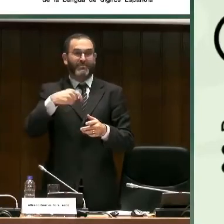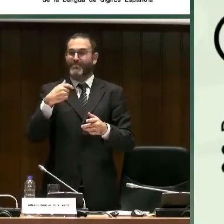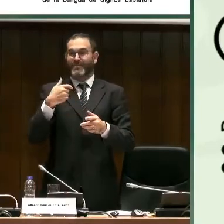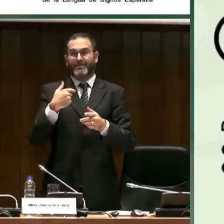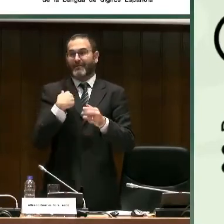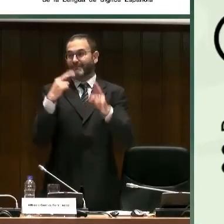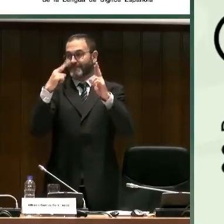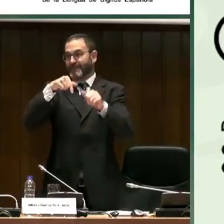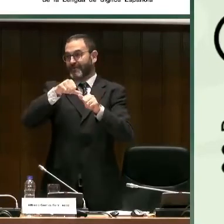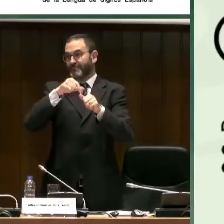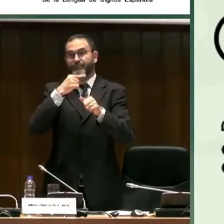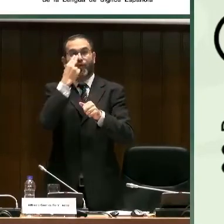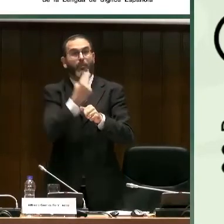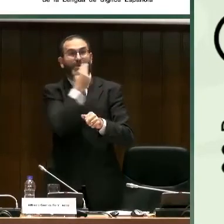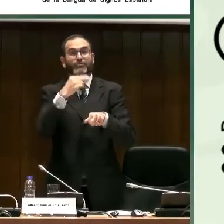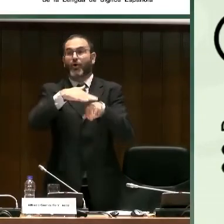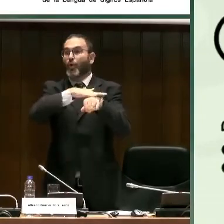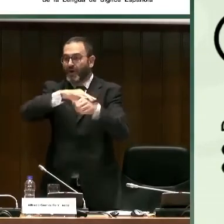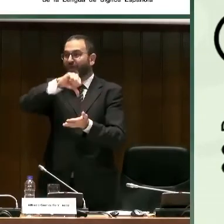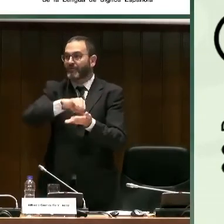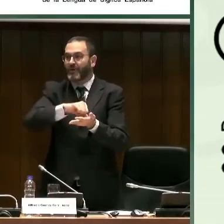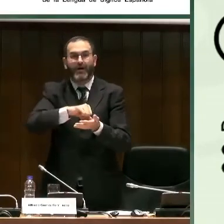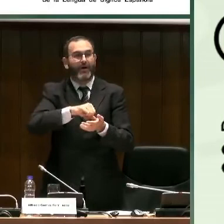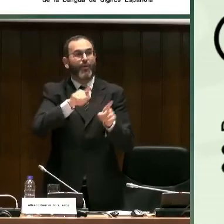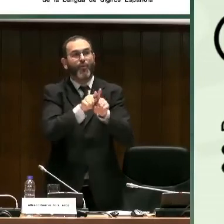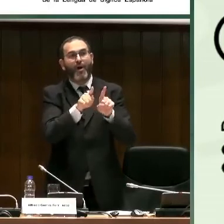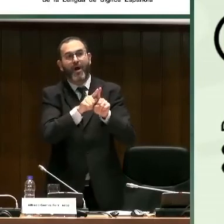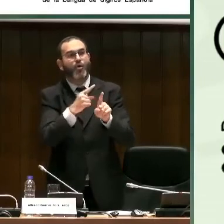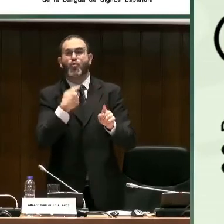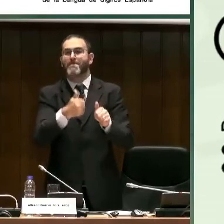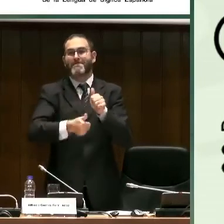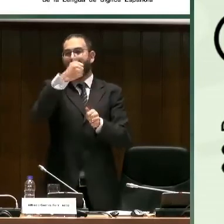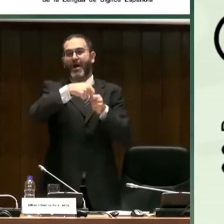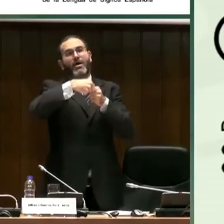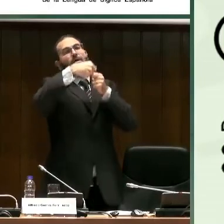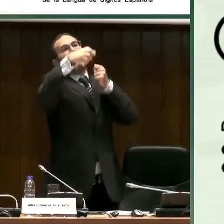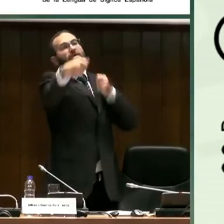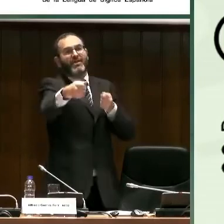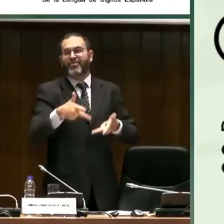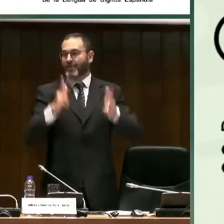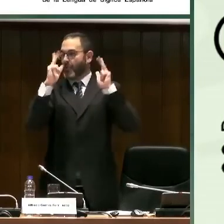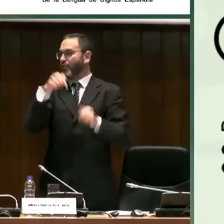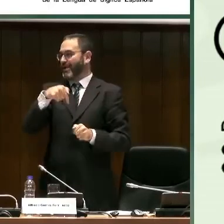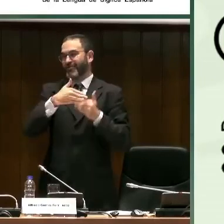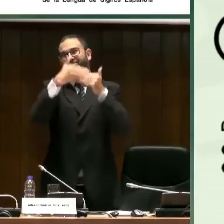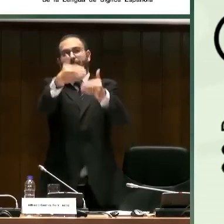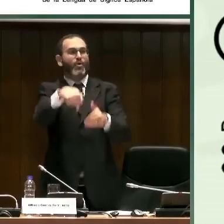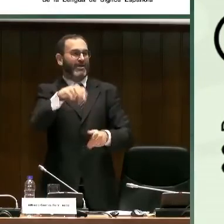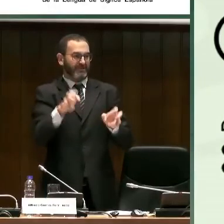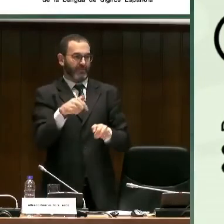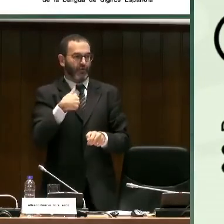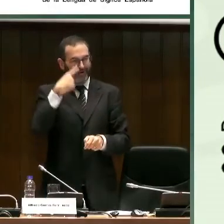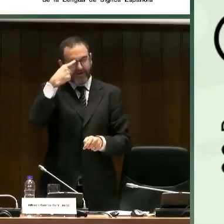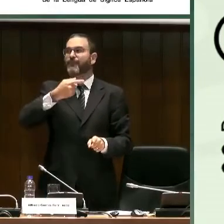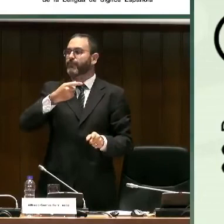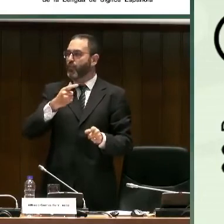mañana Concha, la presidenta de CNSE, ya lo comentaba. Esperamos que el compromiso del Gobierno central se cumpla y que no tengamos que esperar